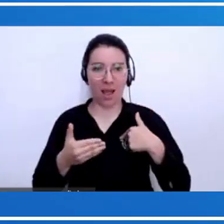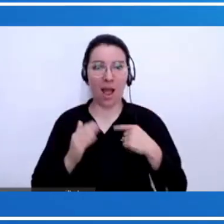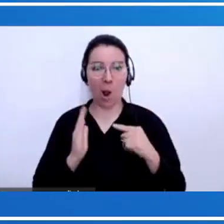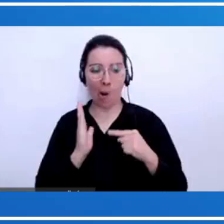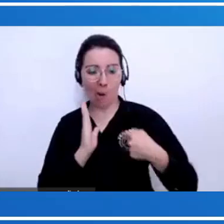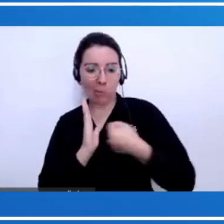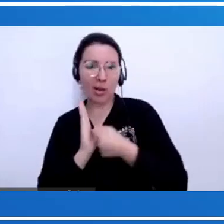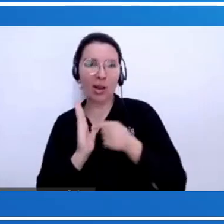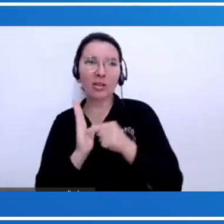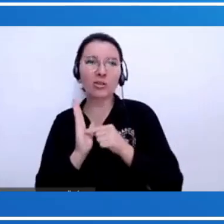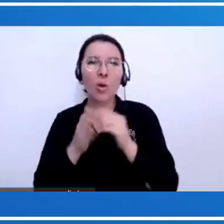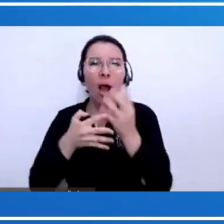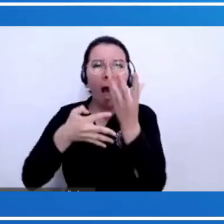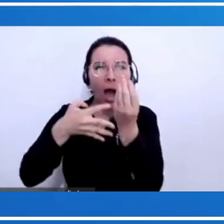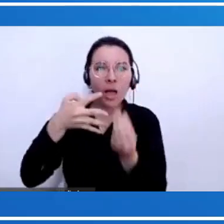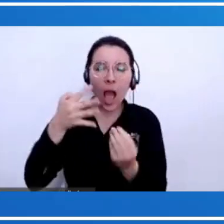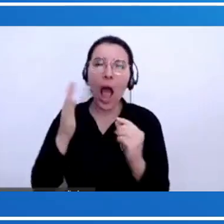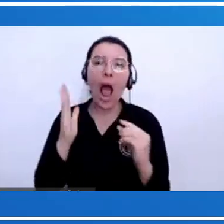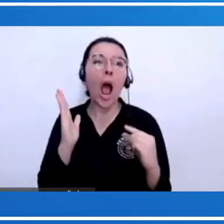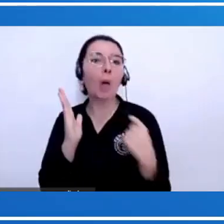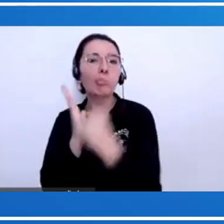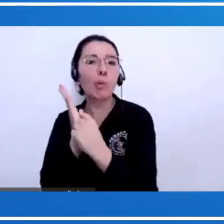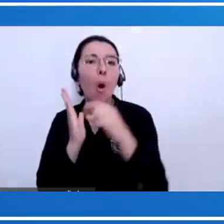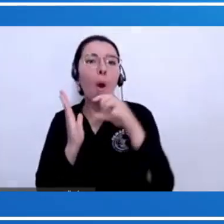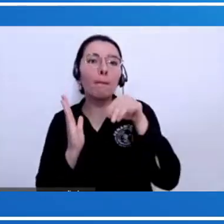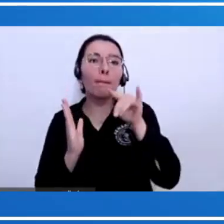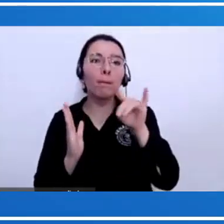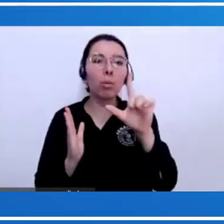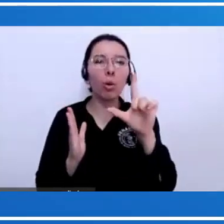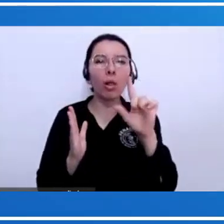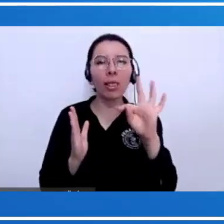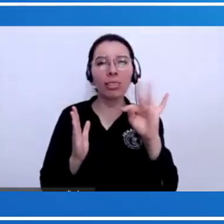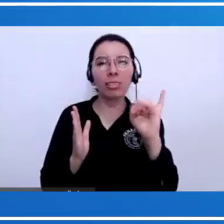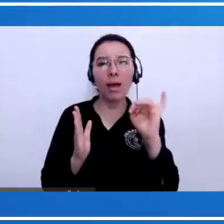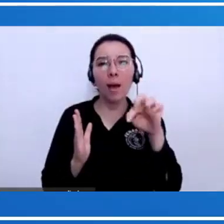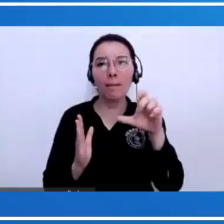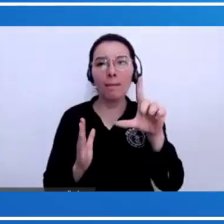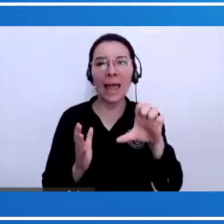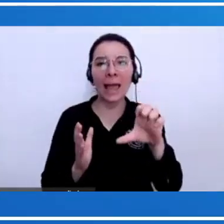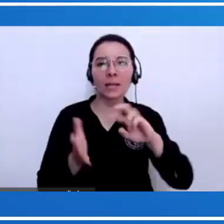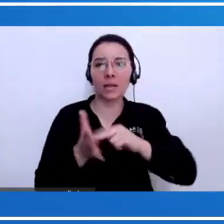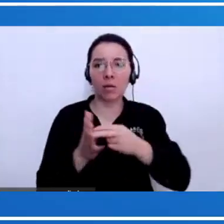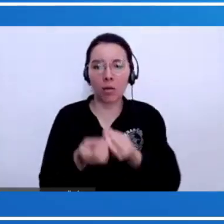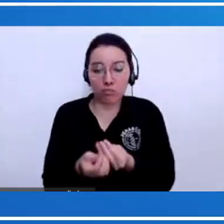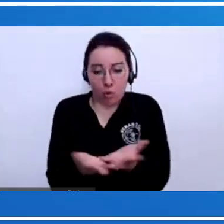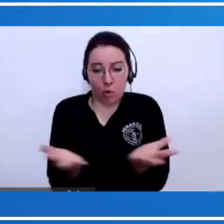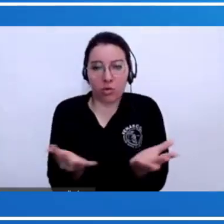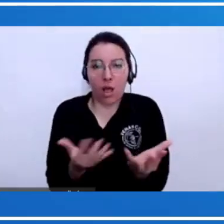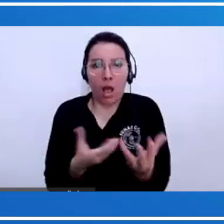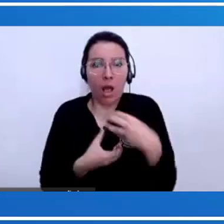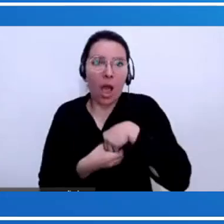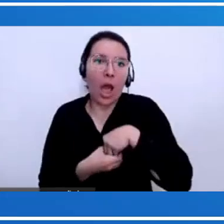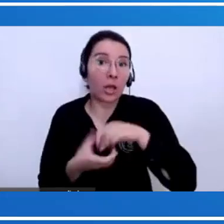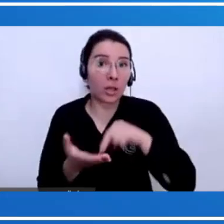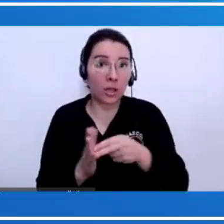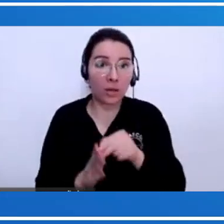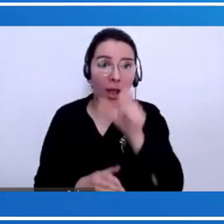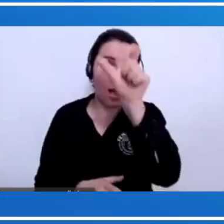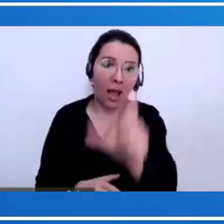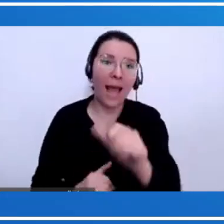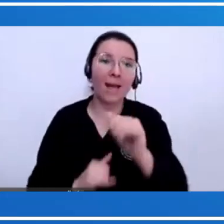es múltiple, por lo tanto, debe votar por discapacidad múltiple. No puede votar por un representante sordo.